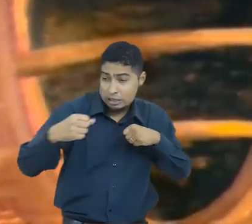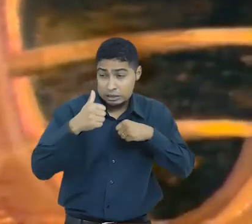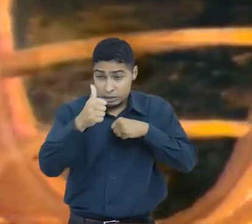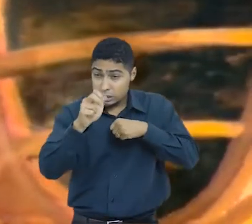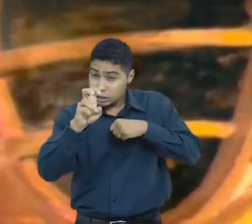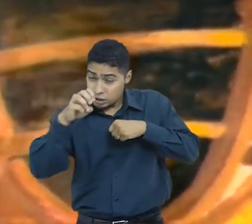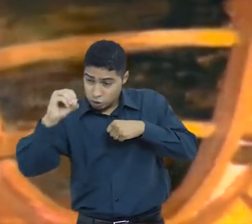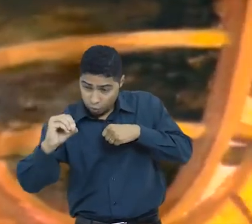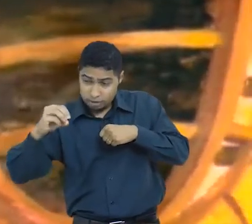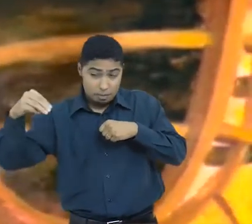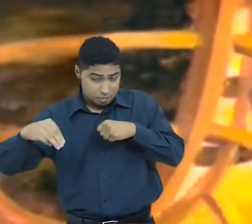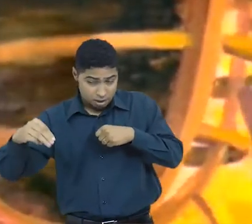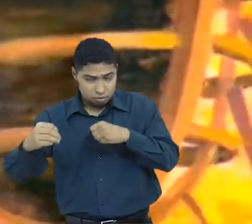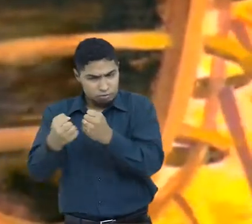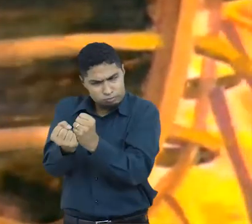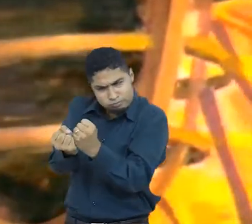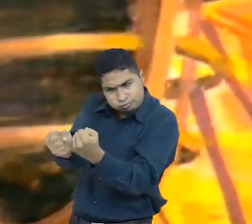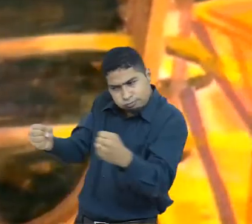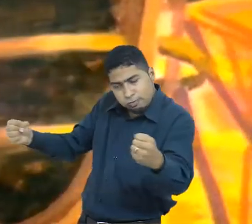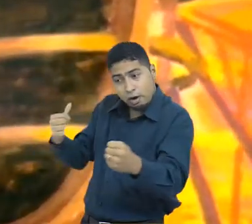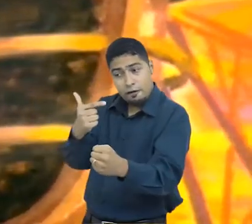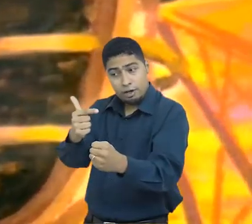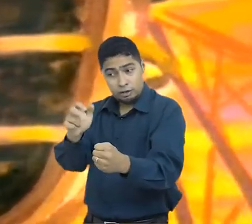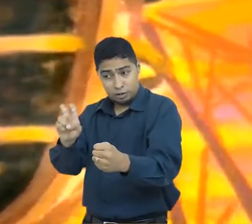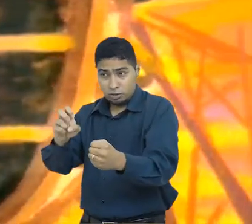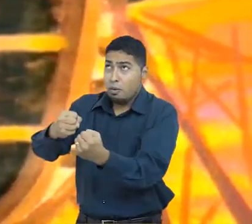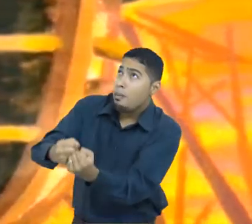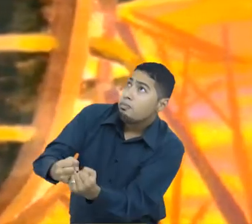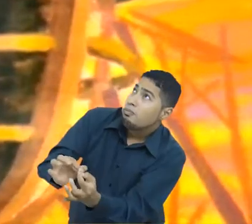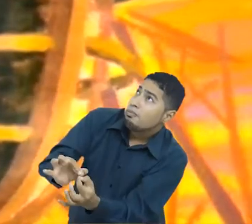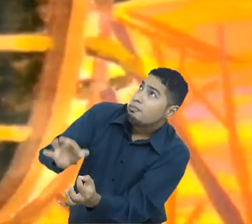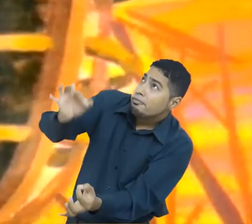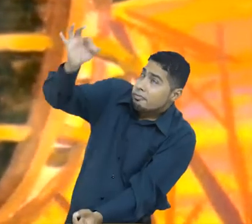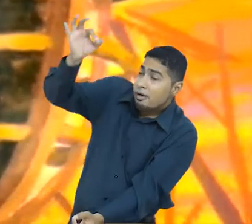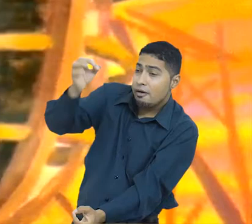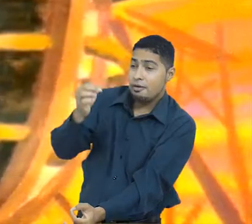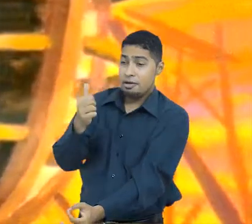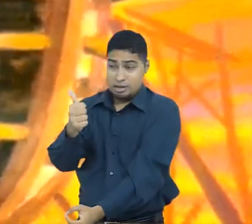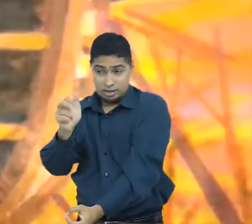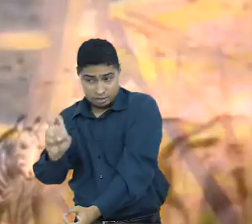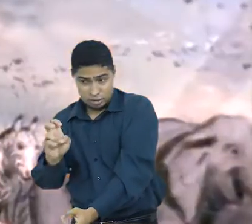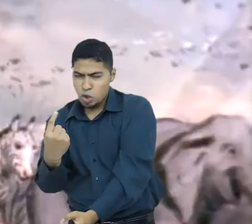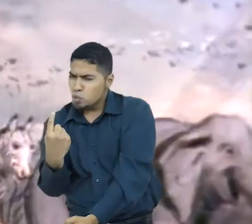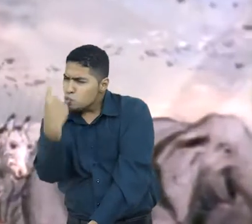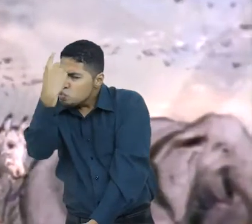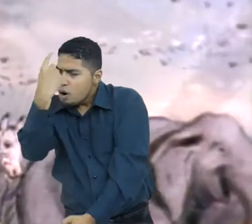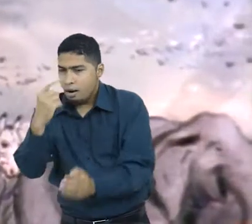metros de comprimento, 25 de largura e 15 de altura, com uma porta só. Você,